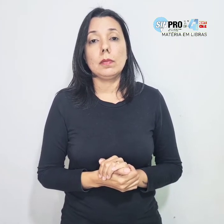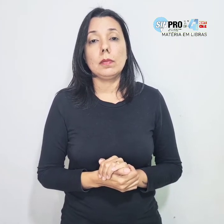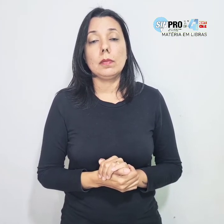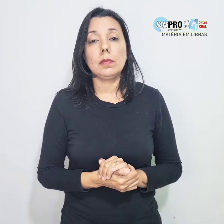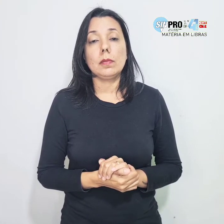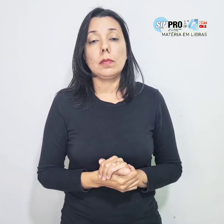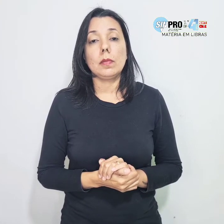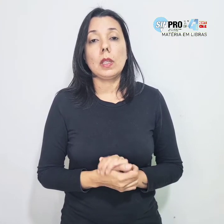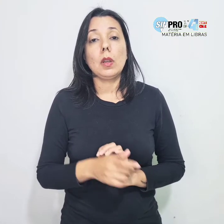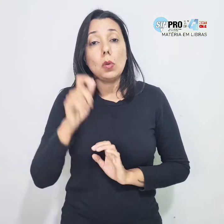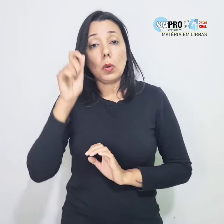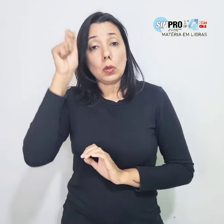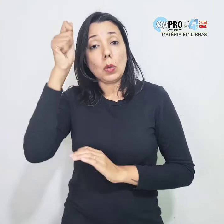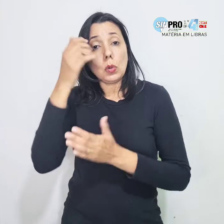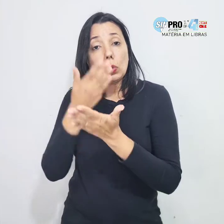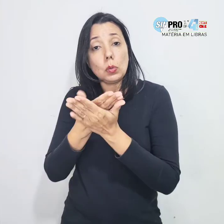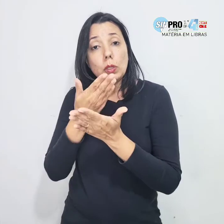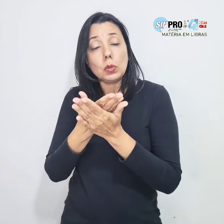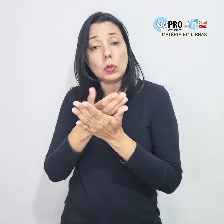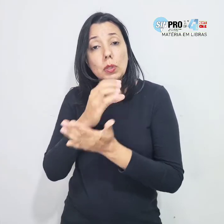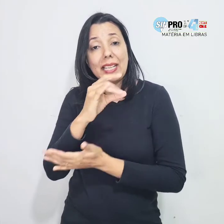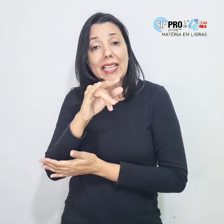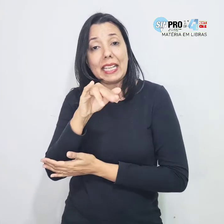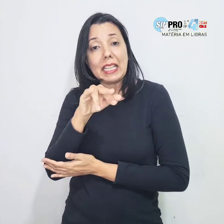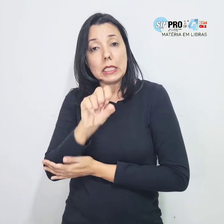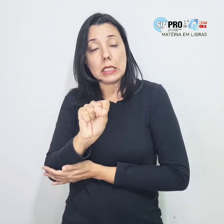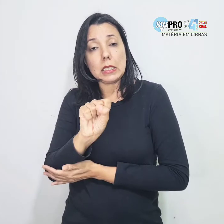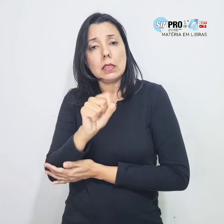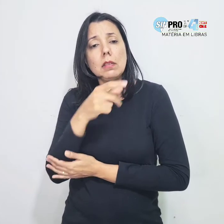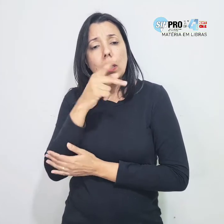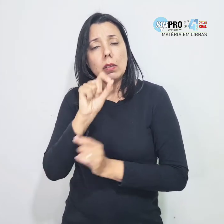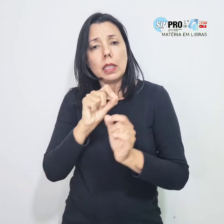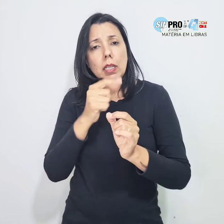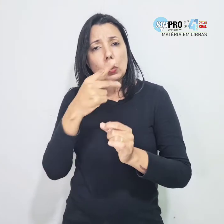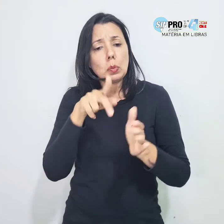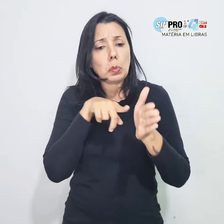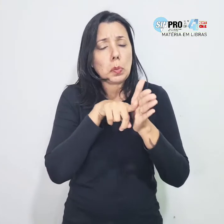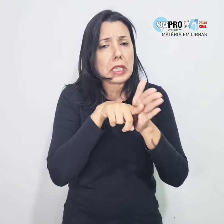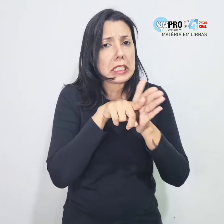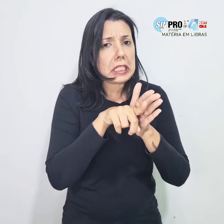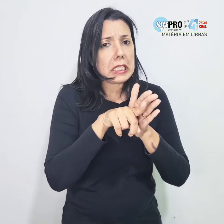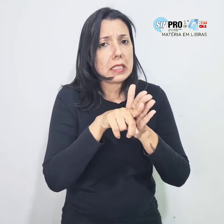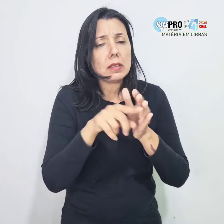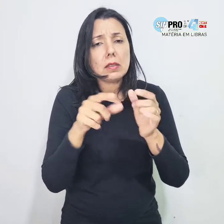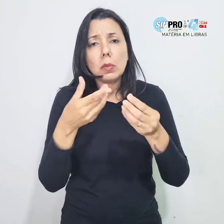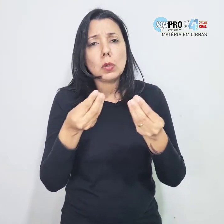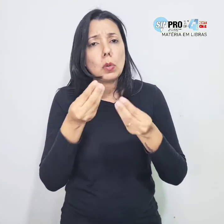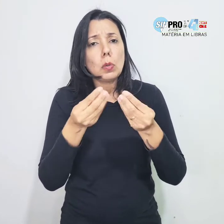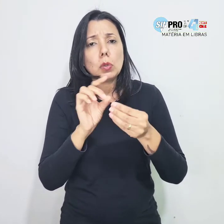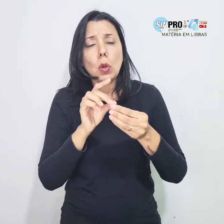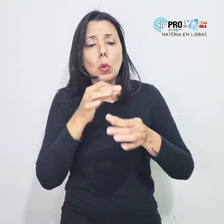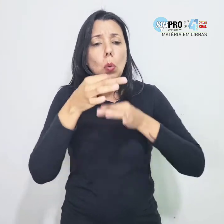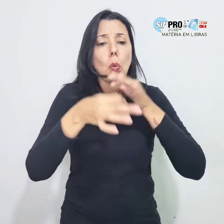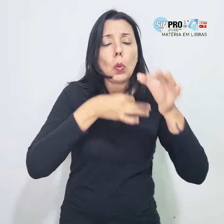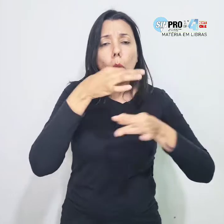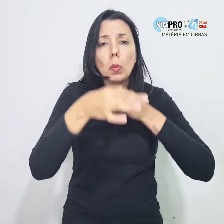Um dos autores do estudo, Chris Bonnell, disse que a sua pesquisa não deve servir como argumento para manter as